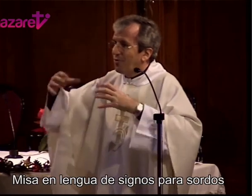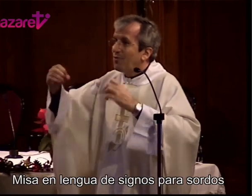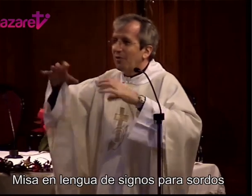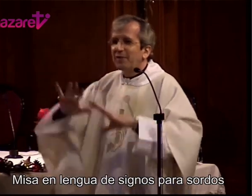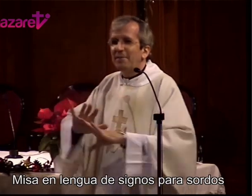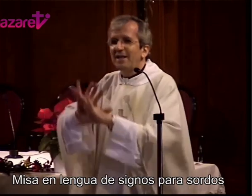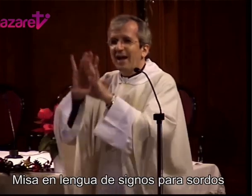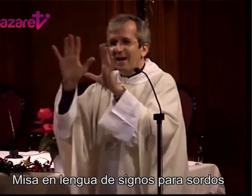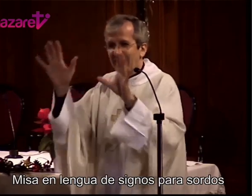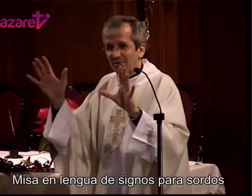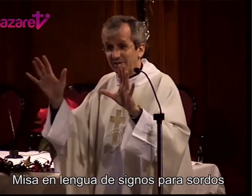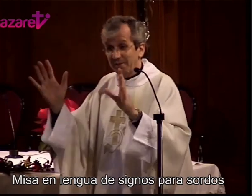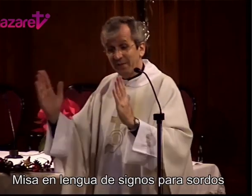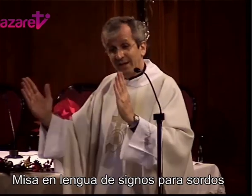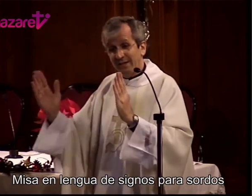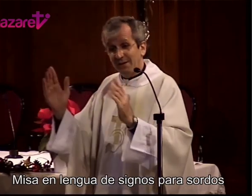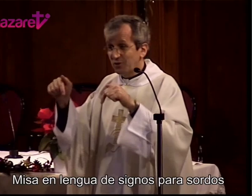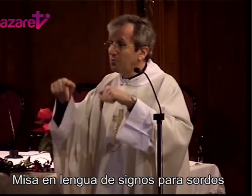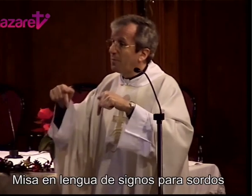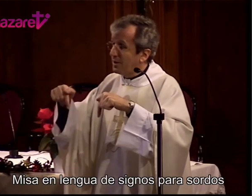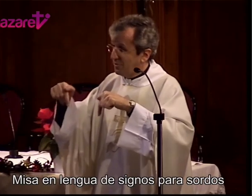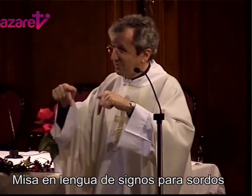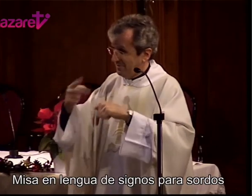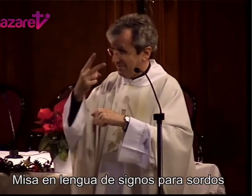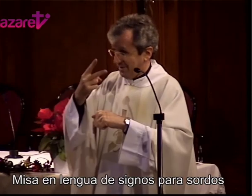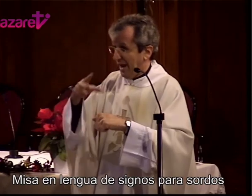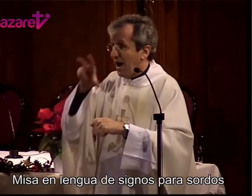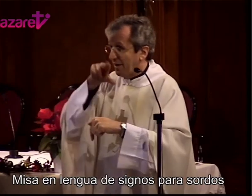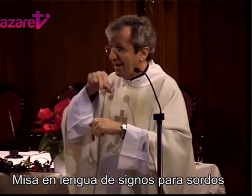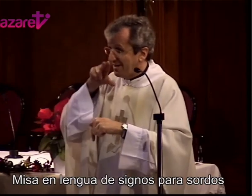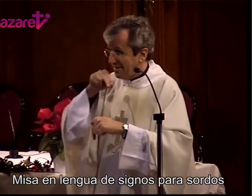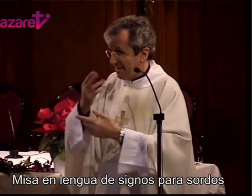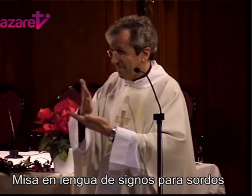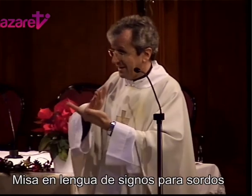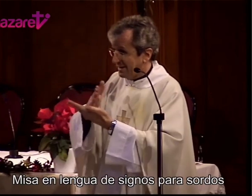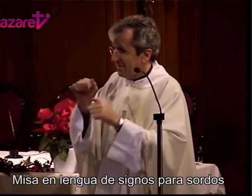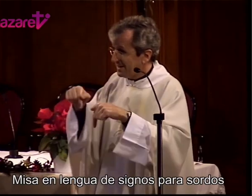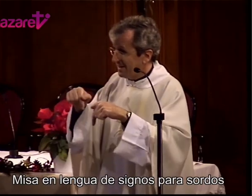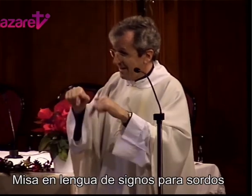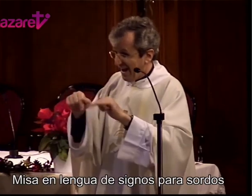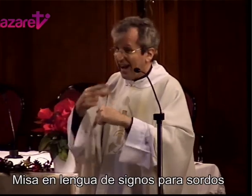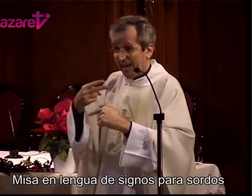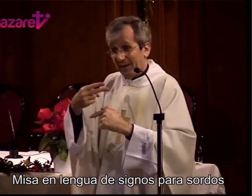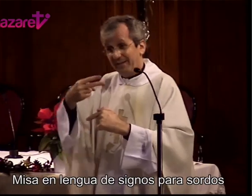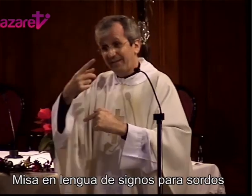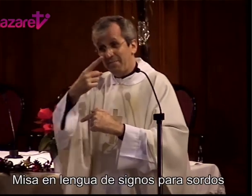Una luz que brilla en la noche. Estamos en un momento, ahora en diciembre, en este mes, que a partir del